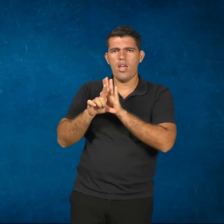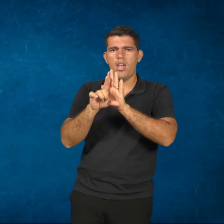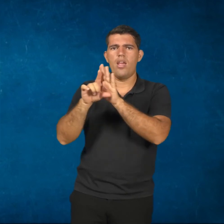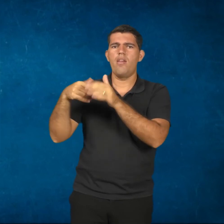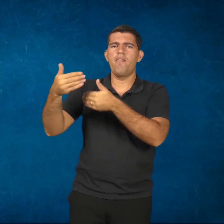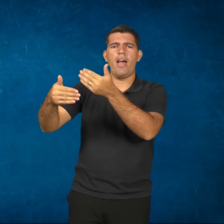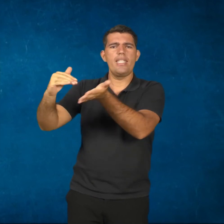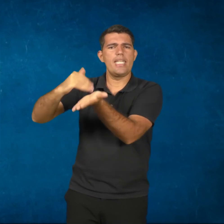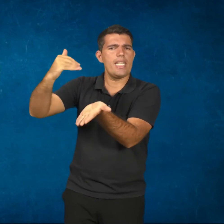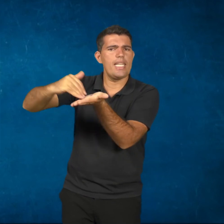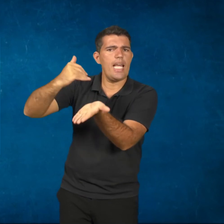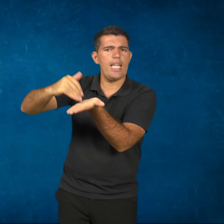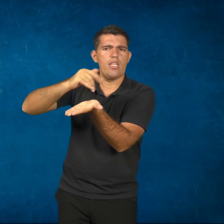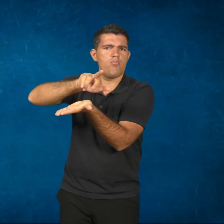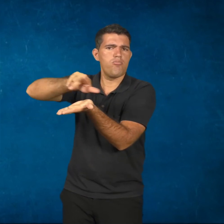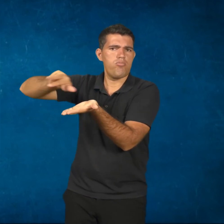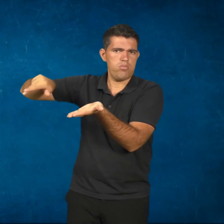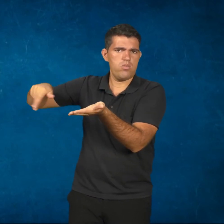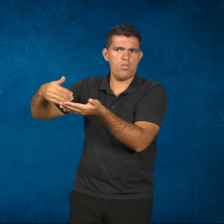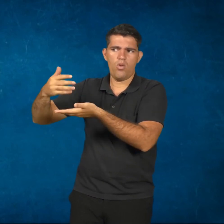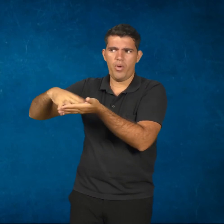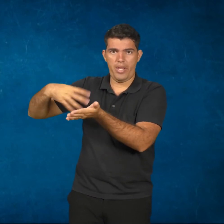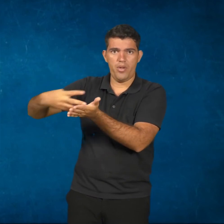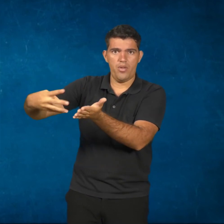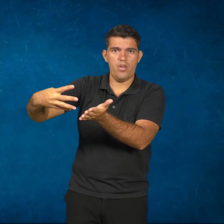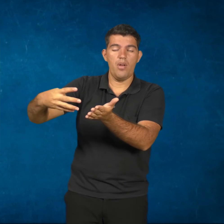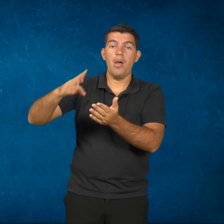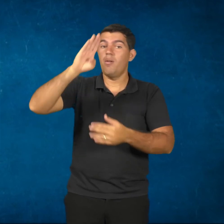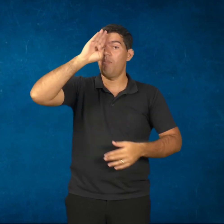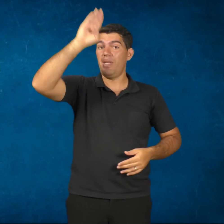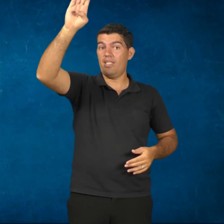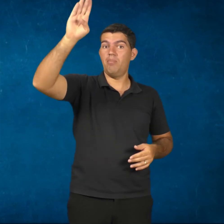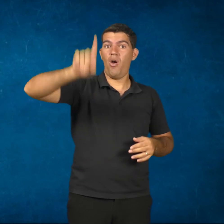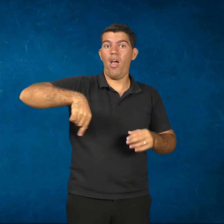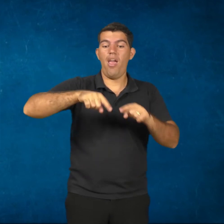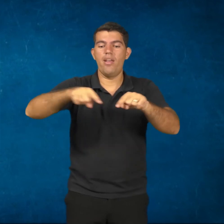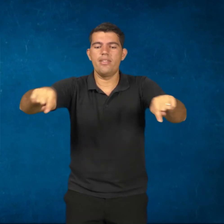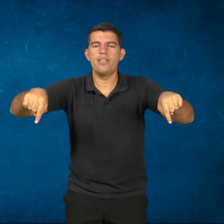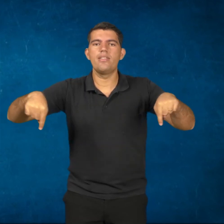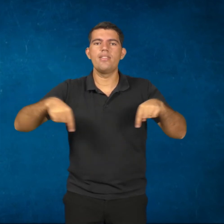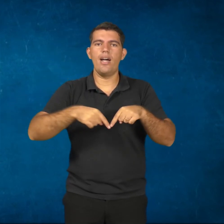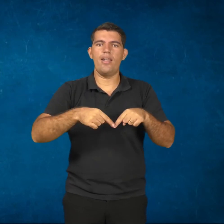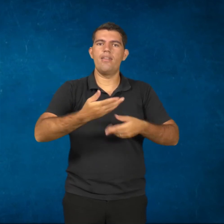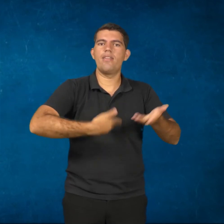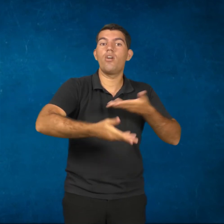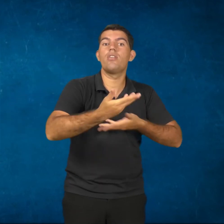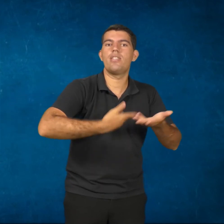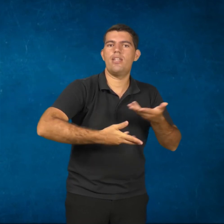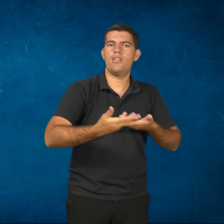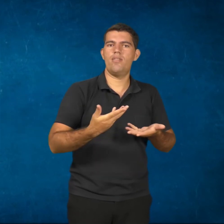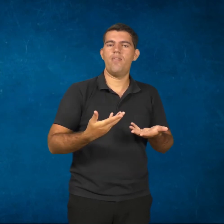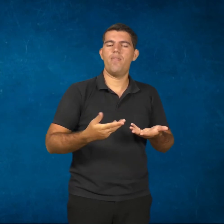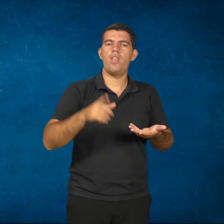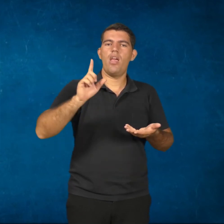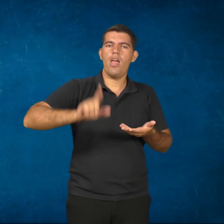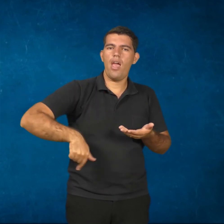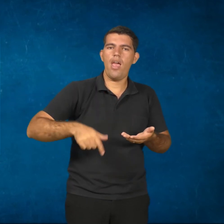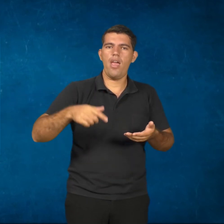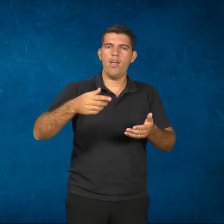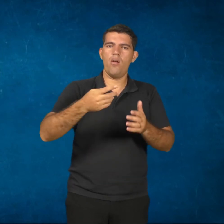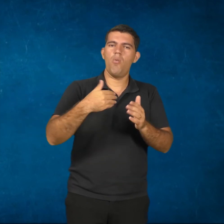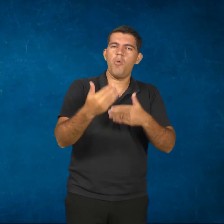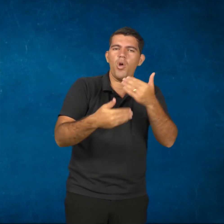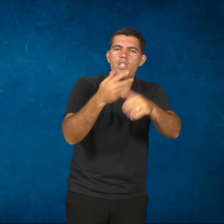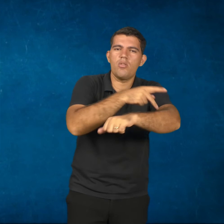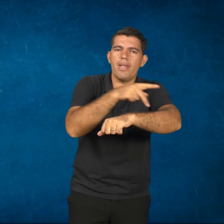pelas secretarias e tal, e a principal negociação é a da sala de aula, é do processo pedagógico